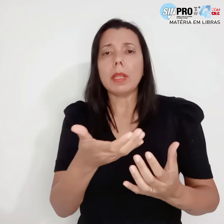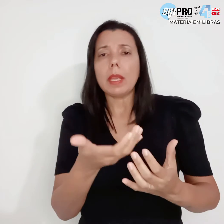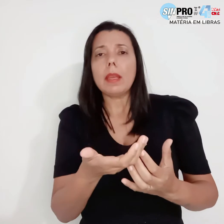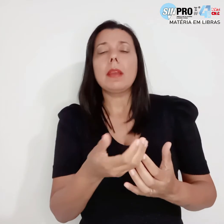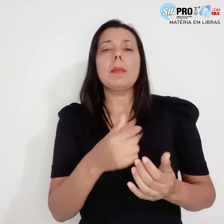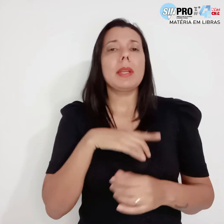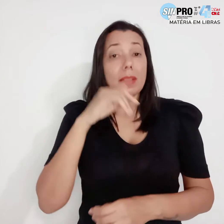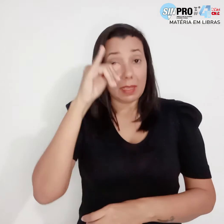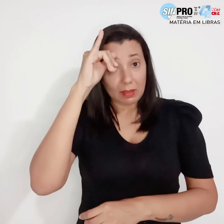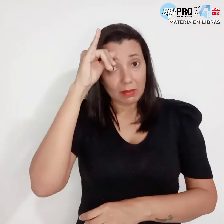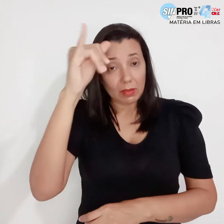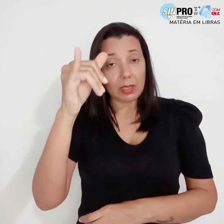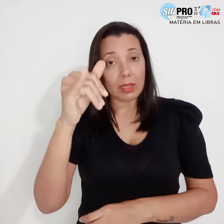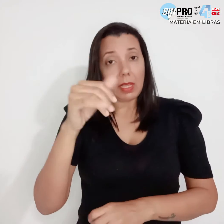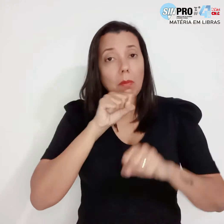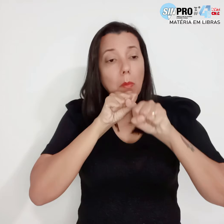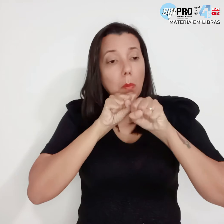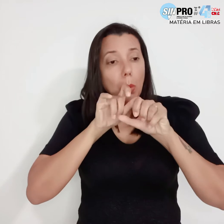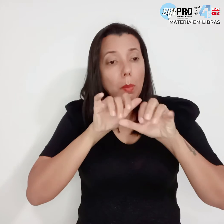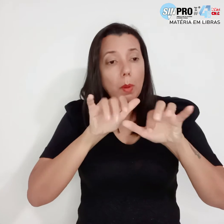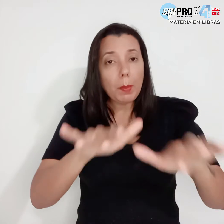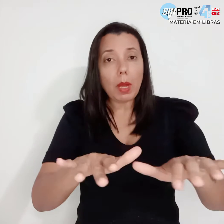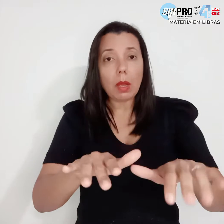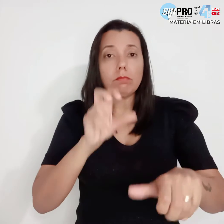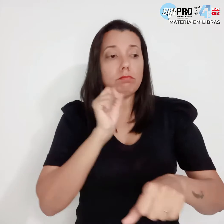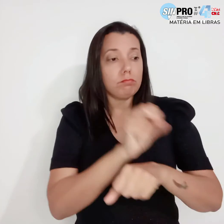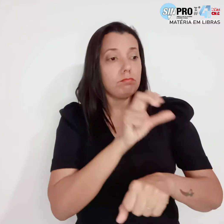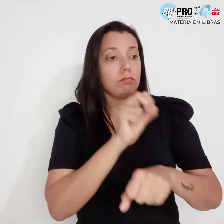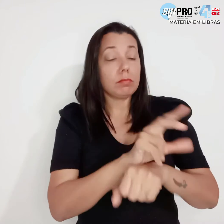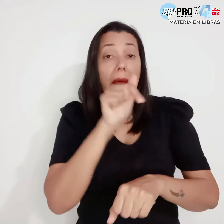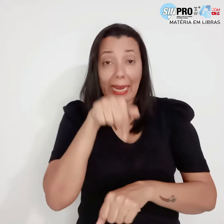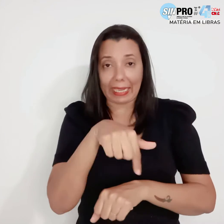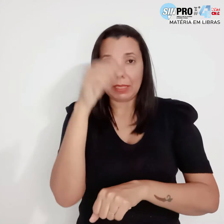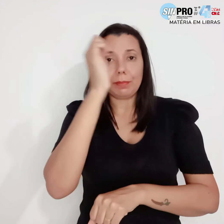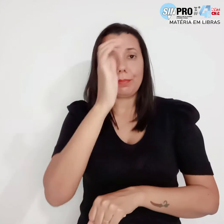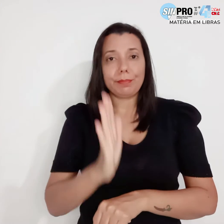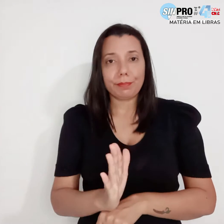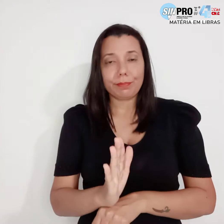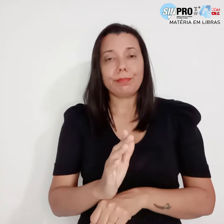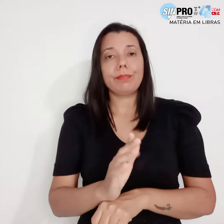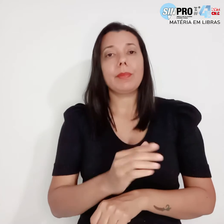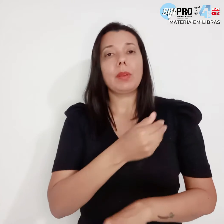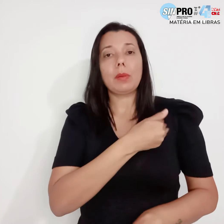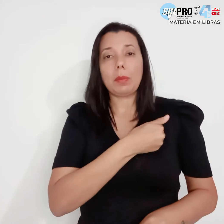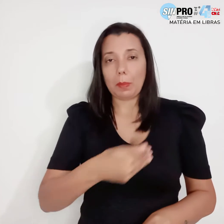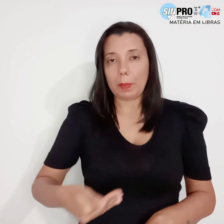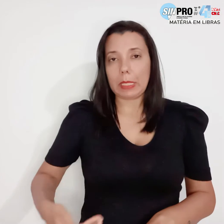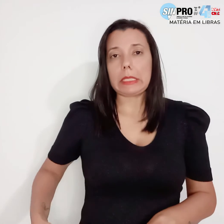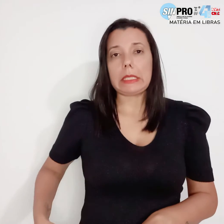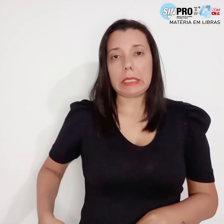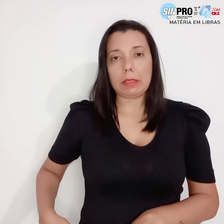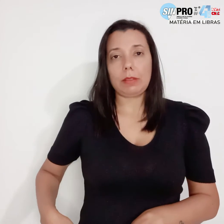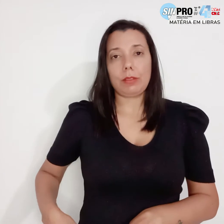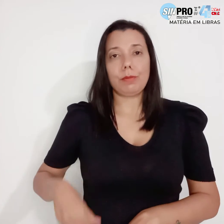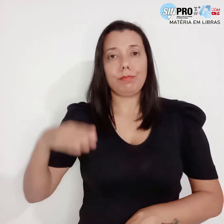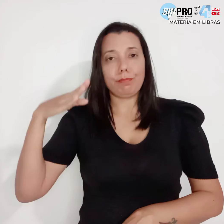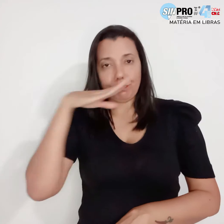para evitar a propagação do vírus, no Brasil, o então presidente Jair Bolsonaro,